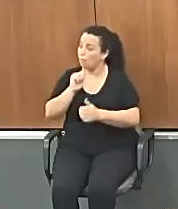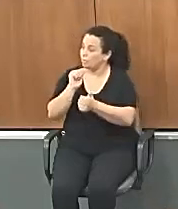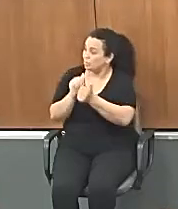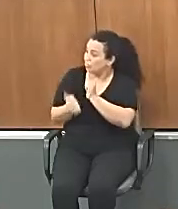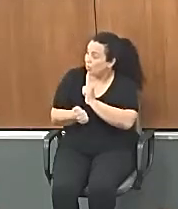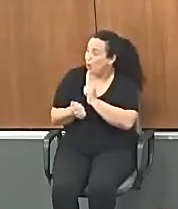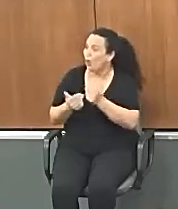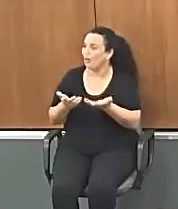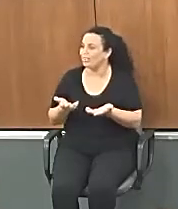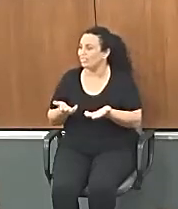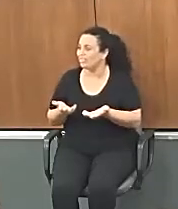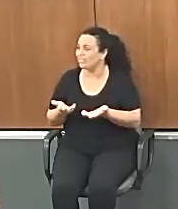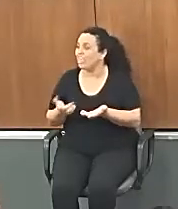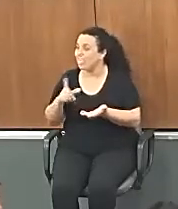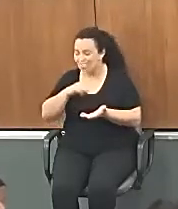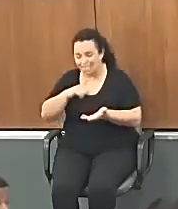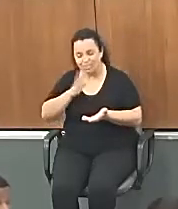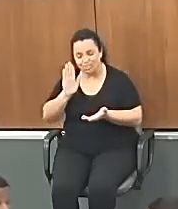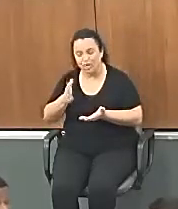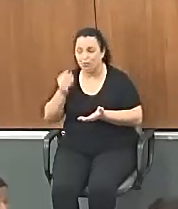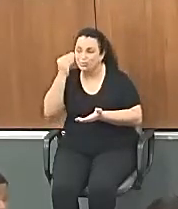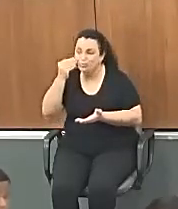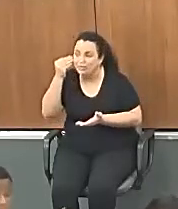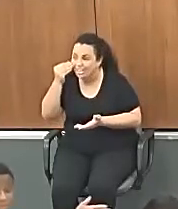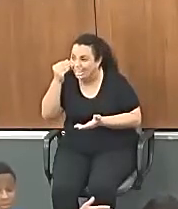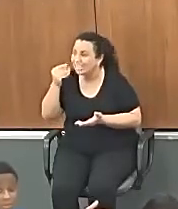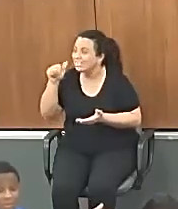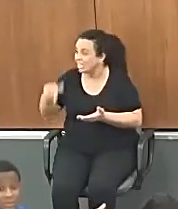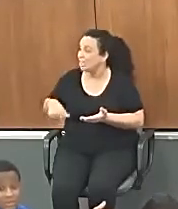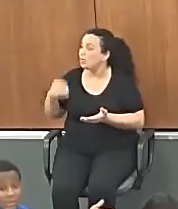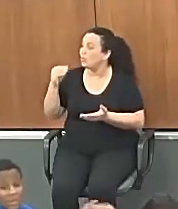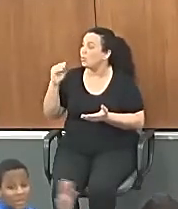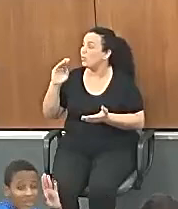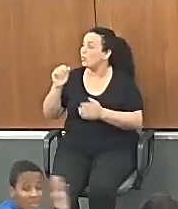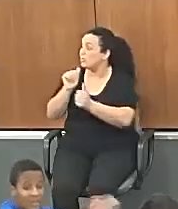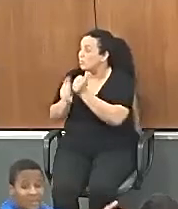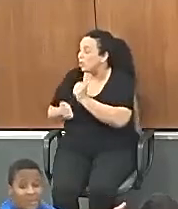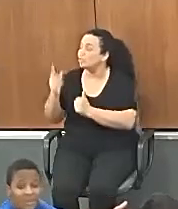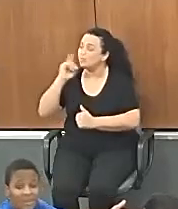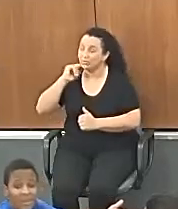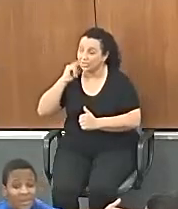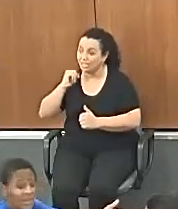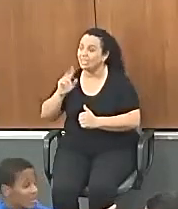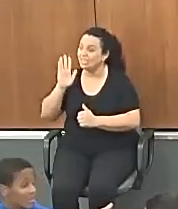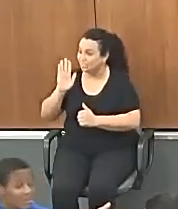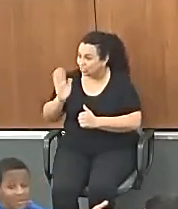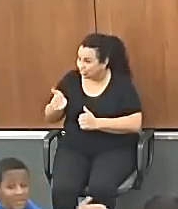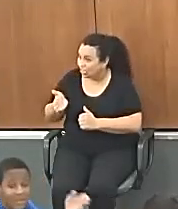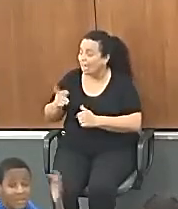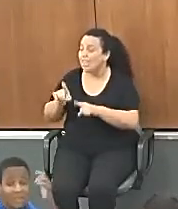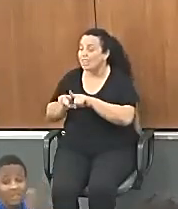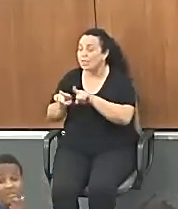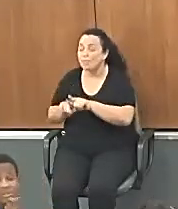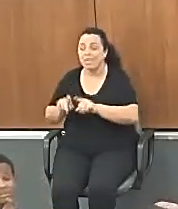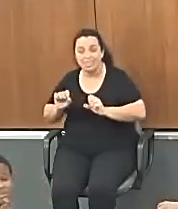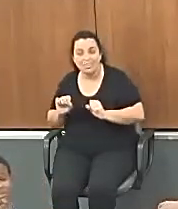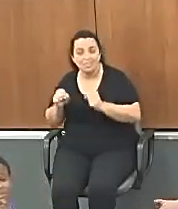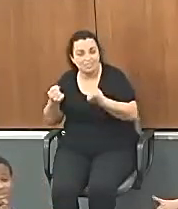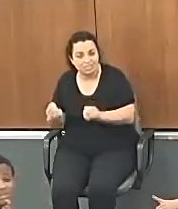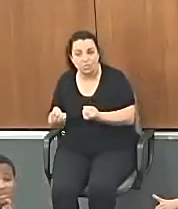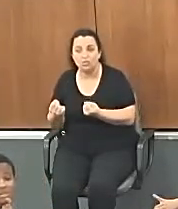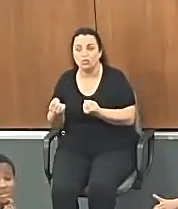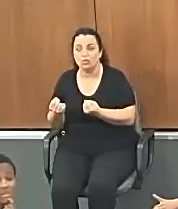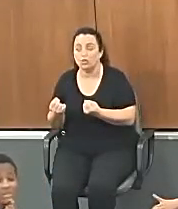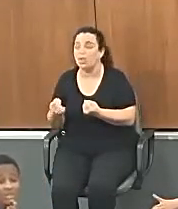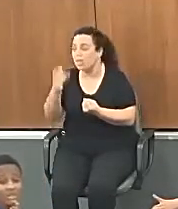a longa longa caminhada no esporte mineiro já fez história também no esporte e também defensor nato da causa